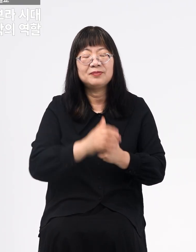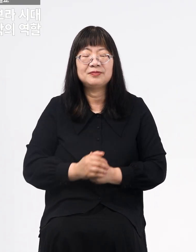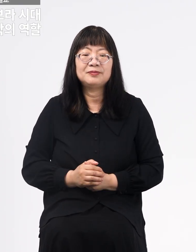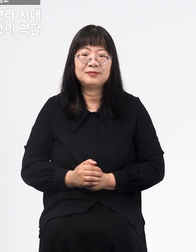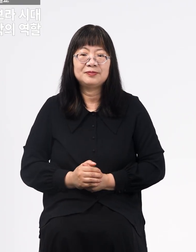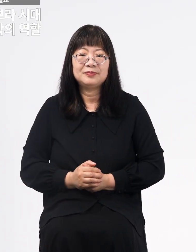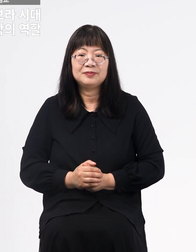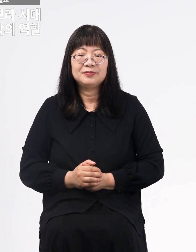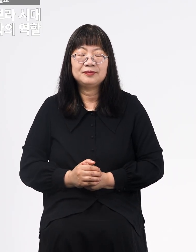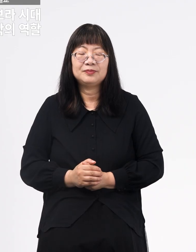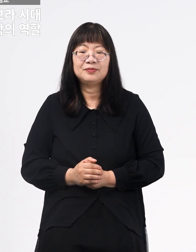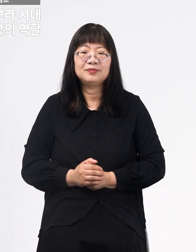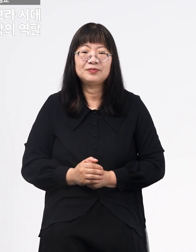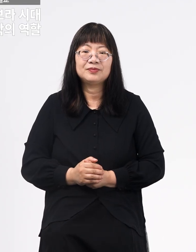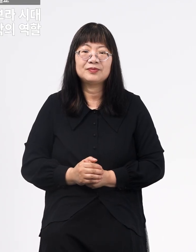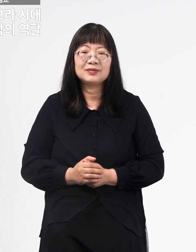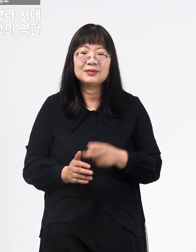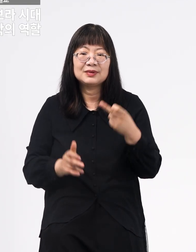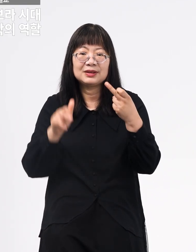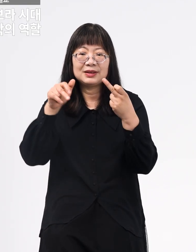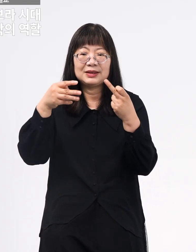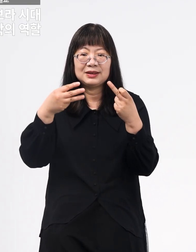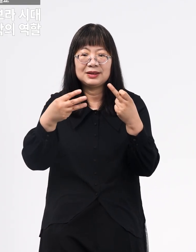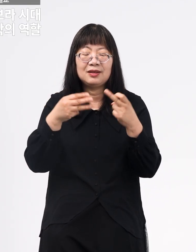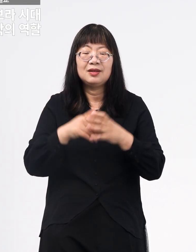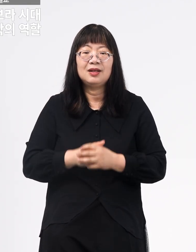자, 그런데 12절